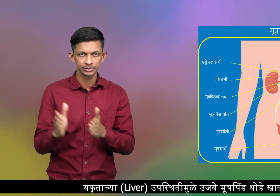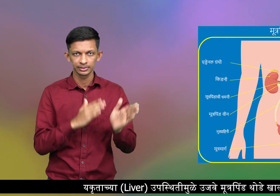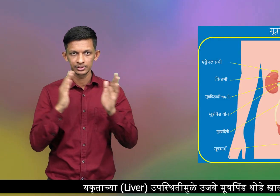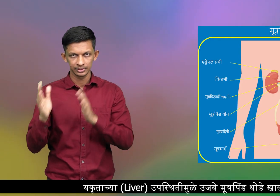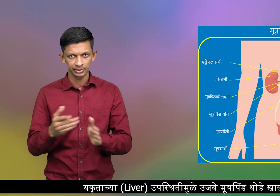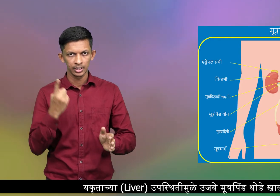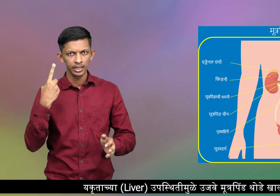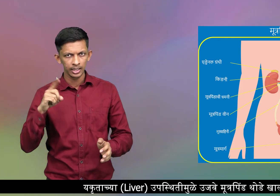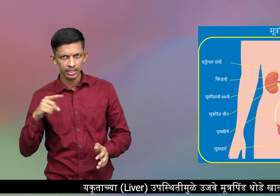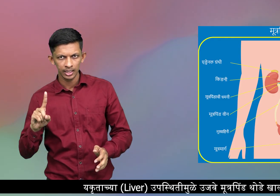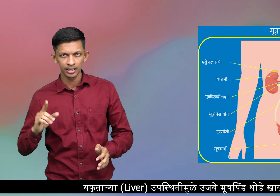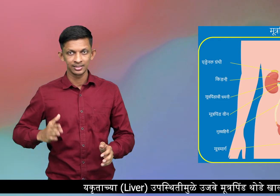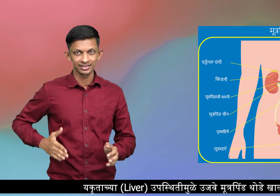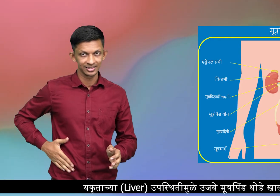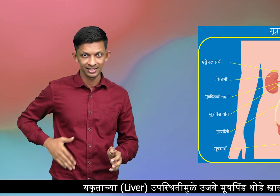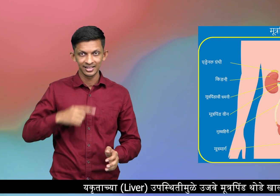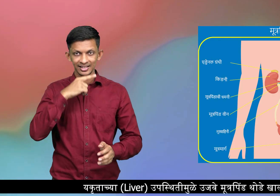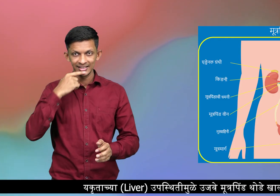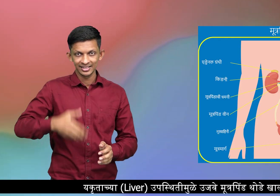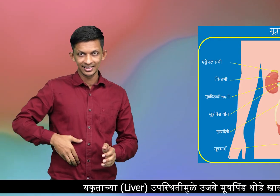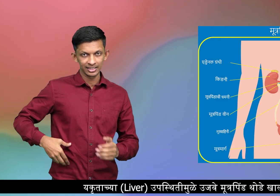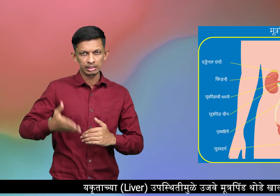यकृताच्या उपस्थितीमुळे उजवे मूत्रपिंड थोडे खाली असते.